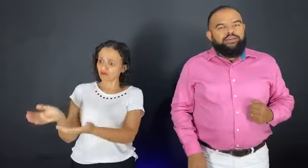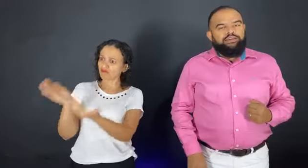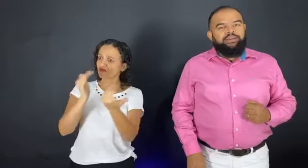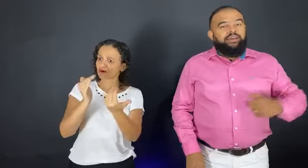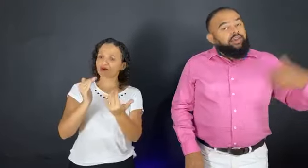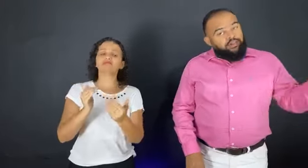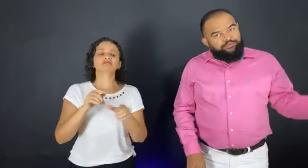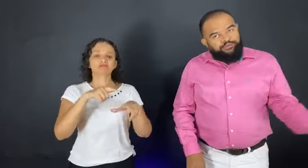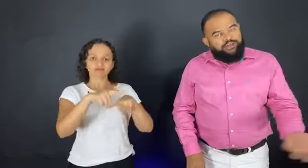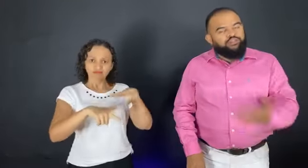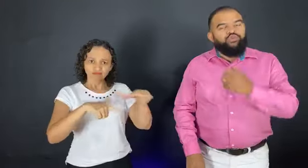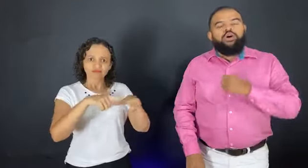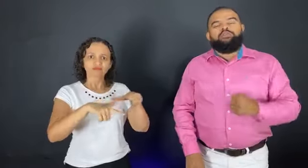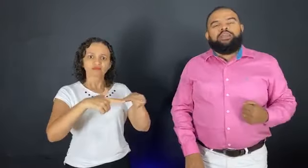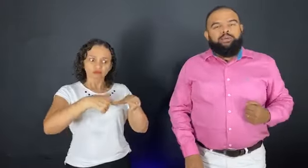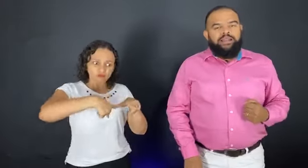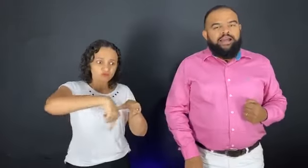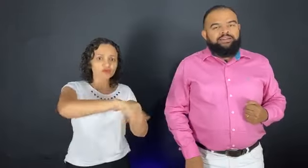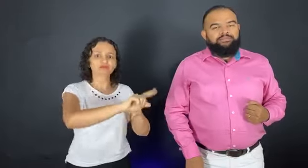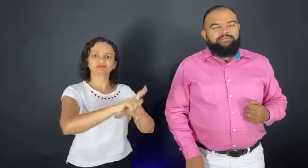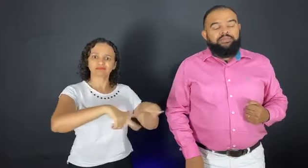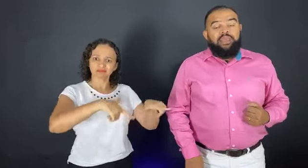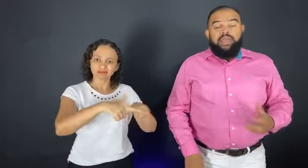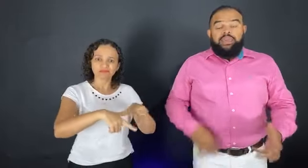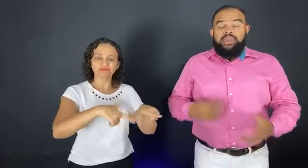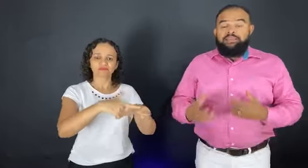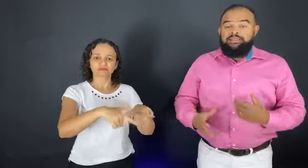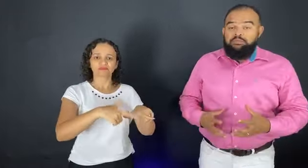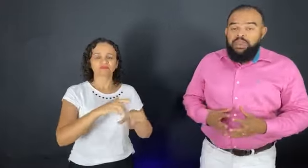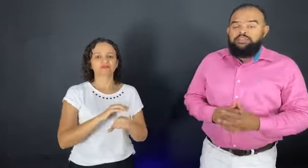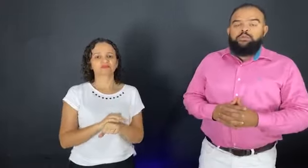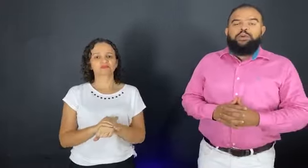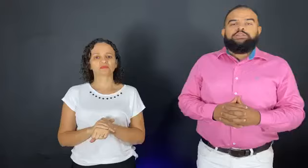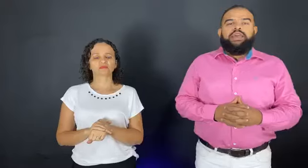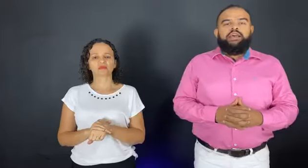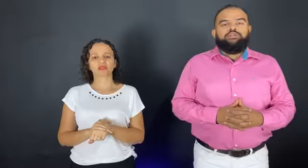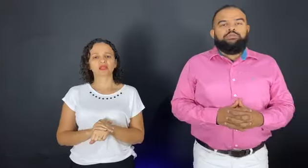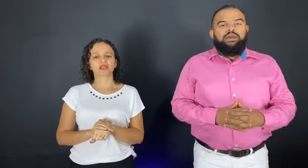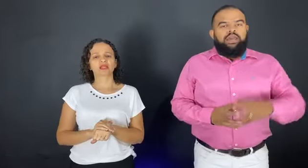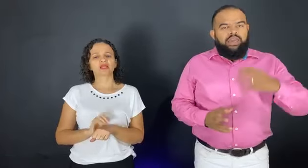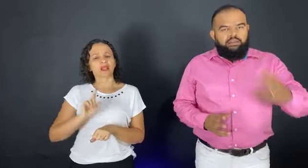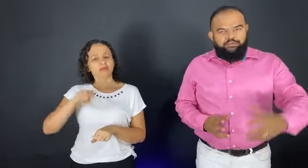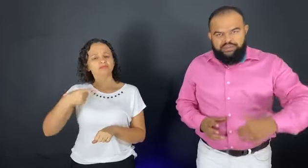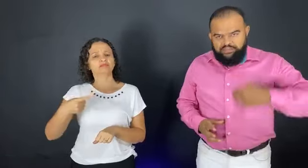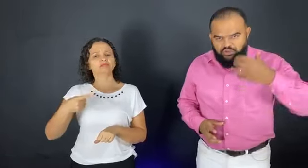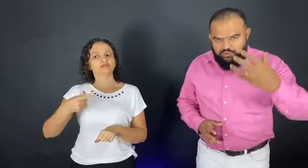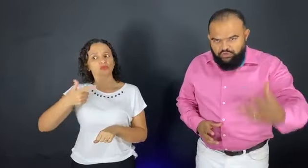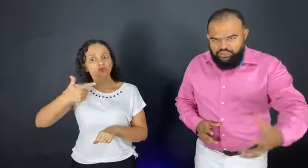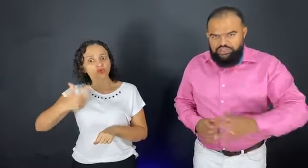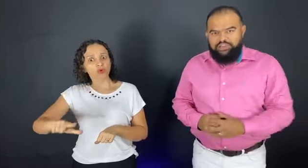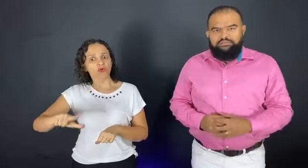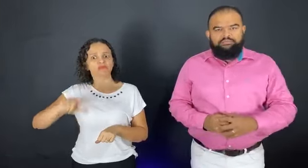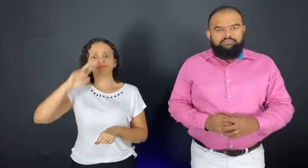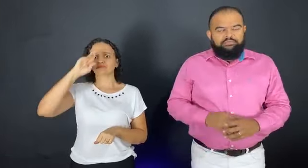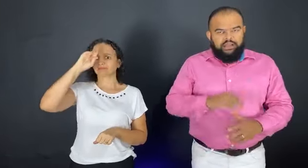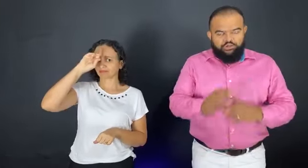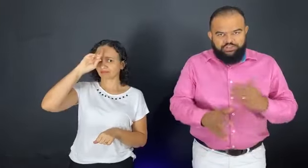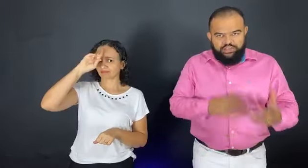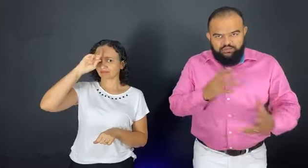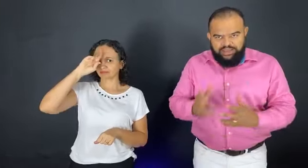sua vinha. E eles foram trabalhar. E esse mesmo processo ele fez ao